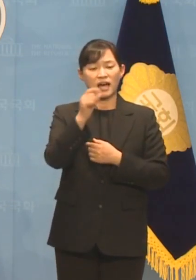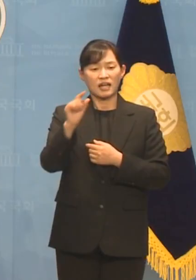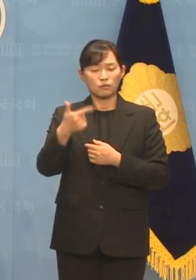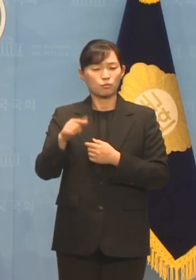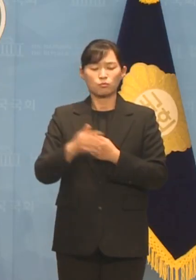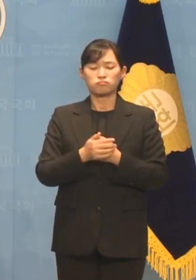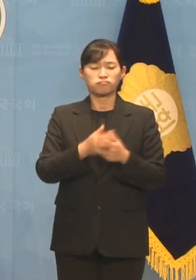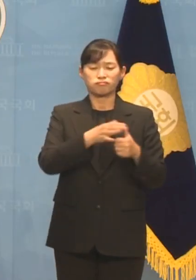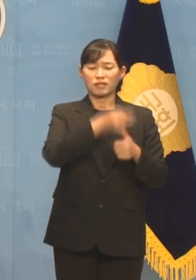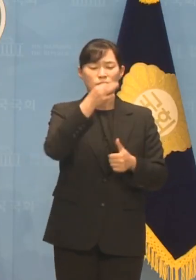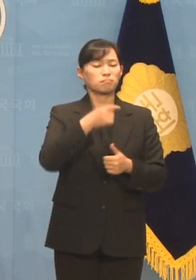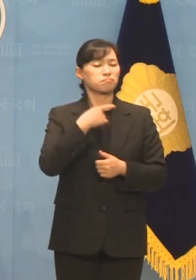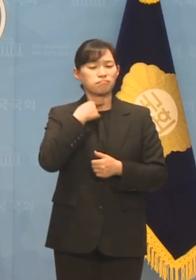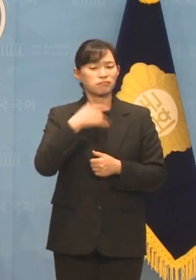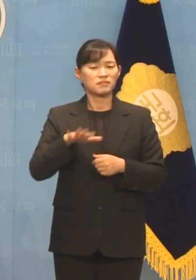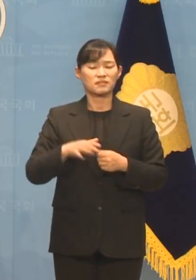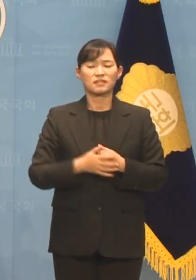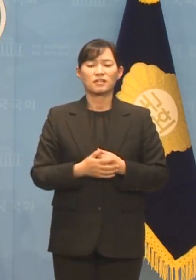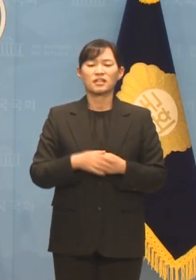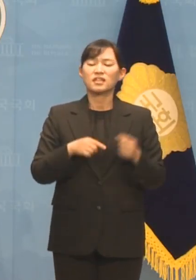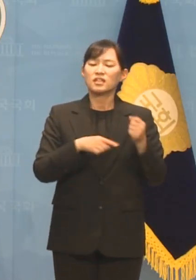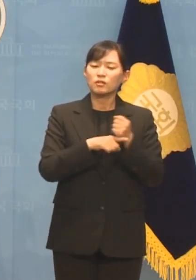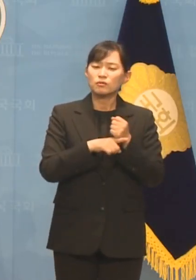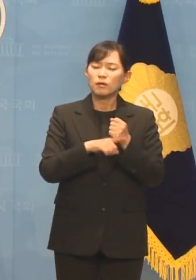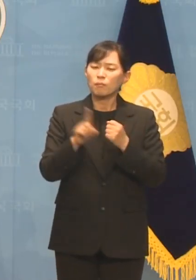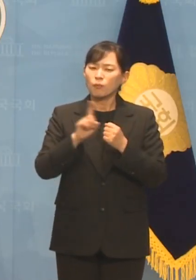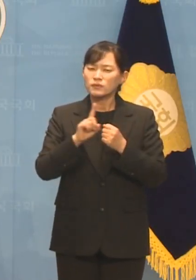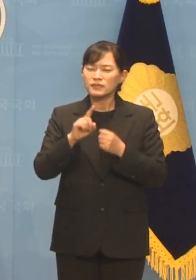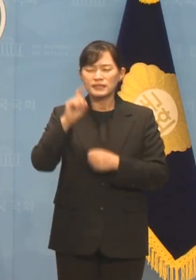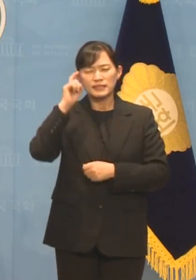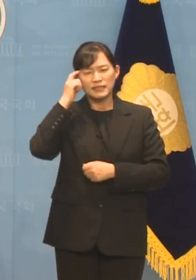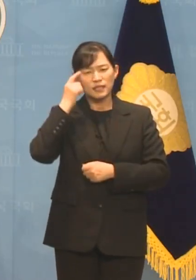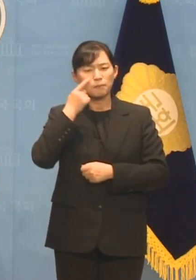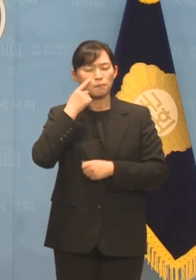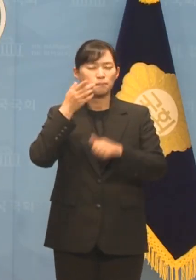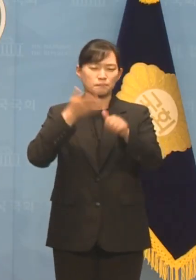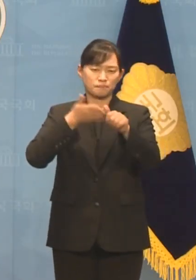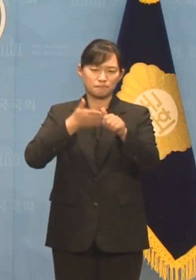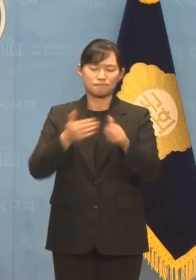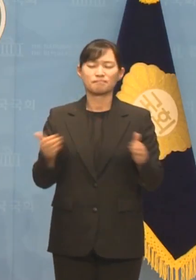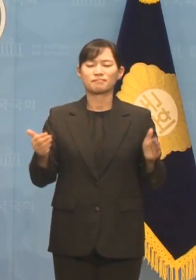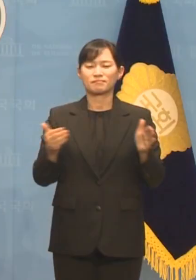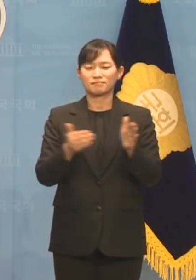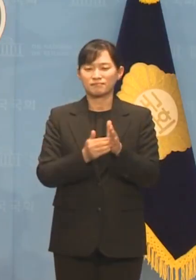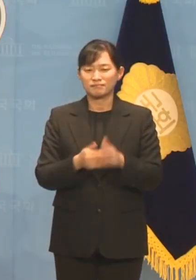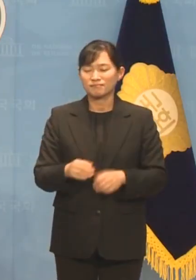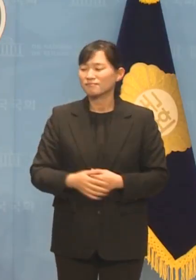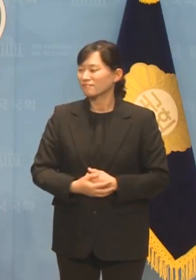않았습니다. 그 이유가 무엇인지 곰곰이 생각해 보시기 바랍니다. 이상입니다.